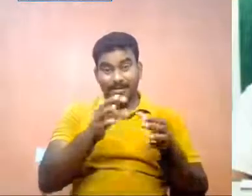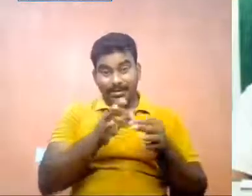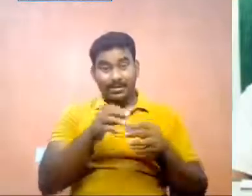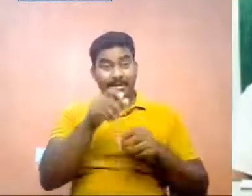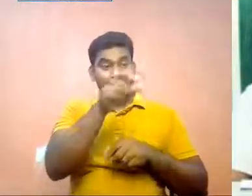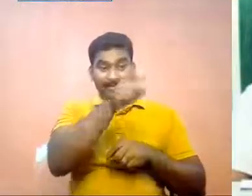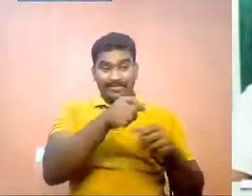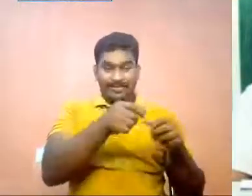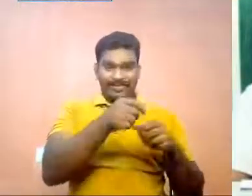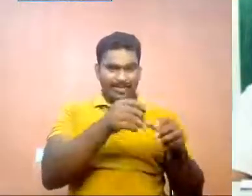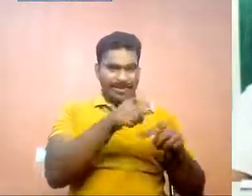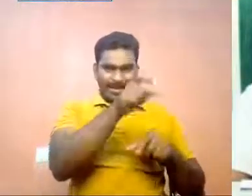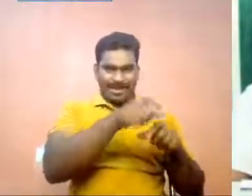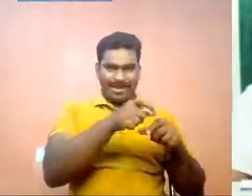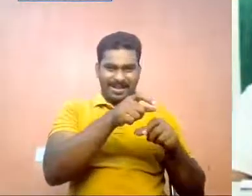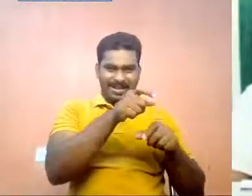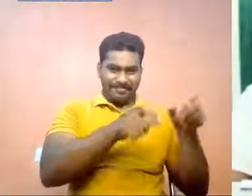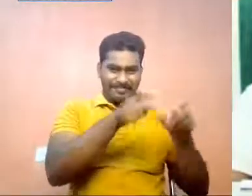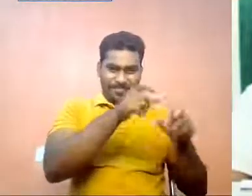തൊഴിലുടമകൾ സഹകരിക്കാൻ തയ്യാറായാൽ